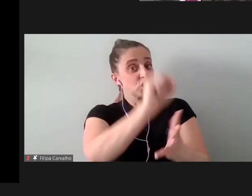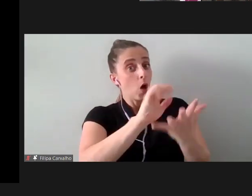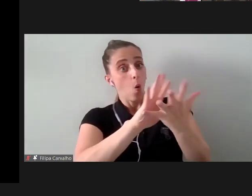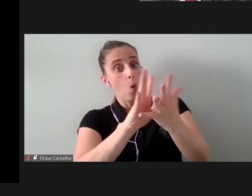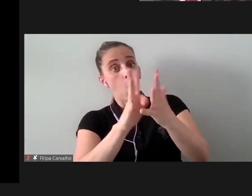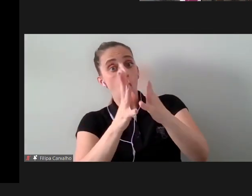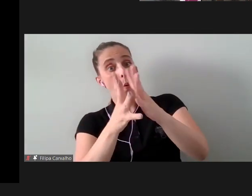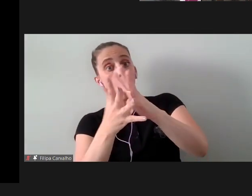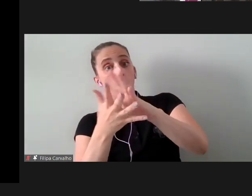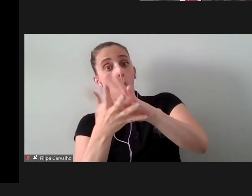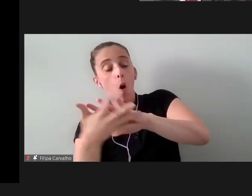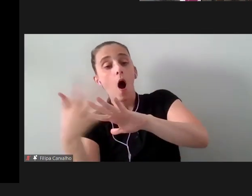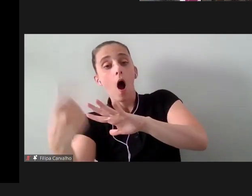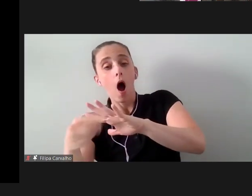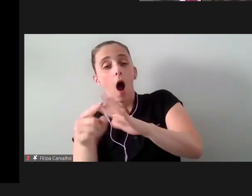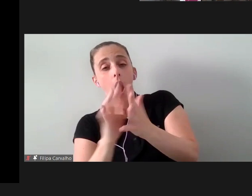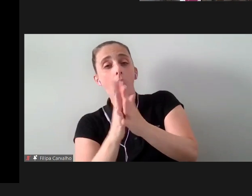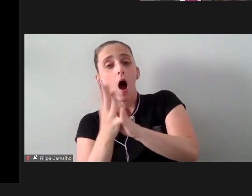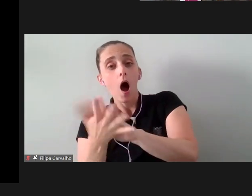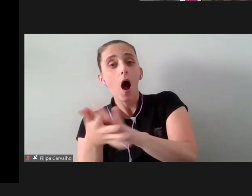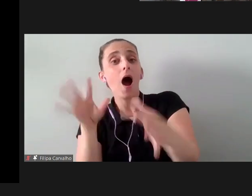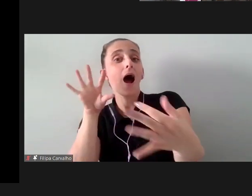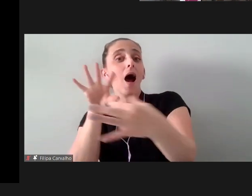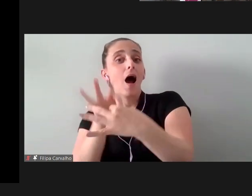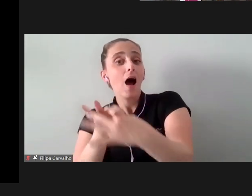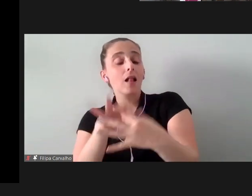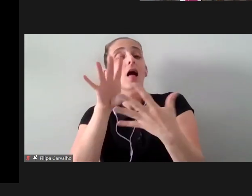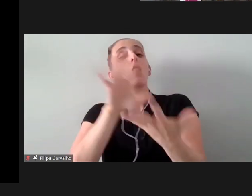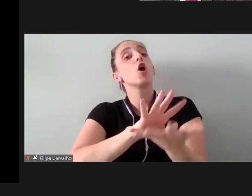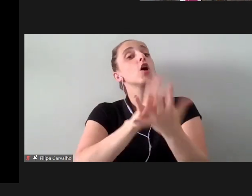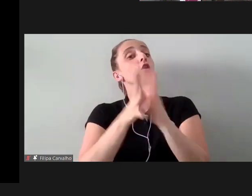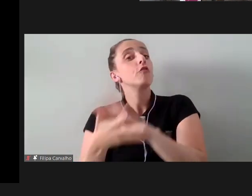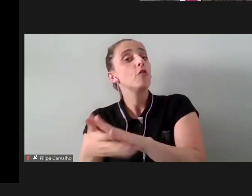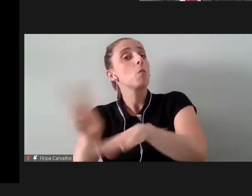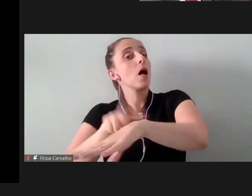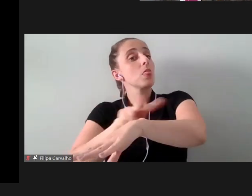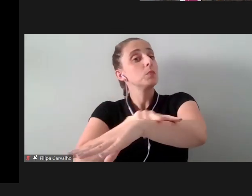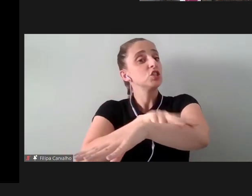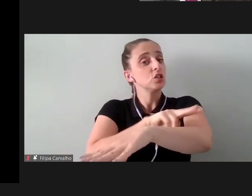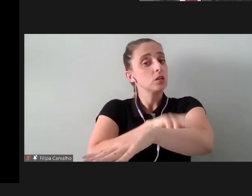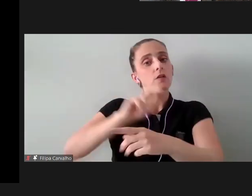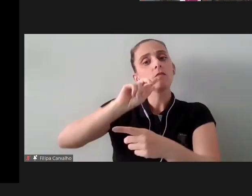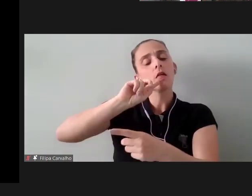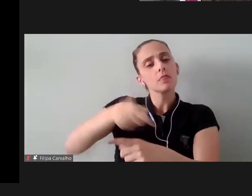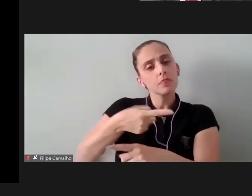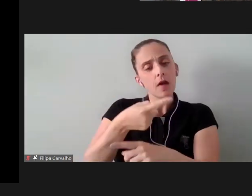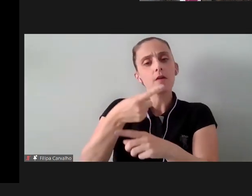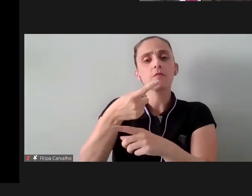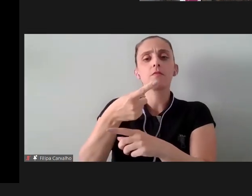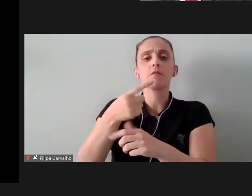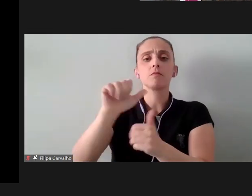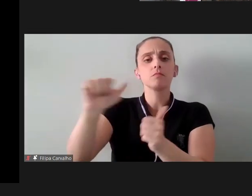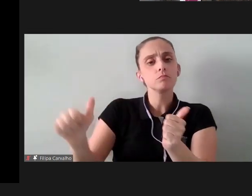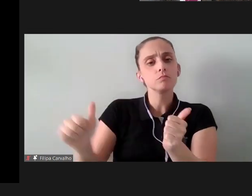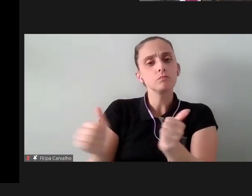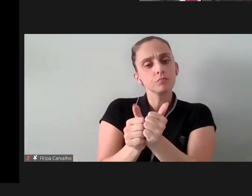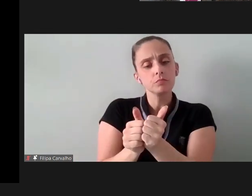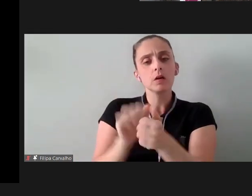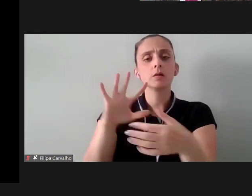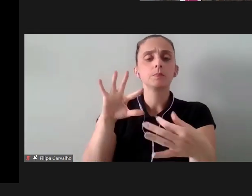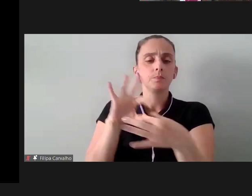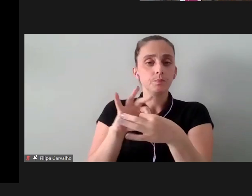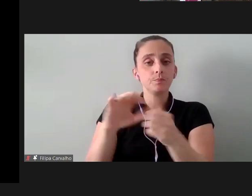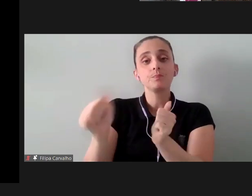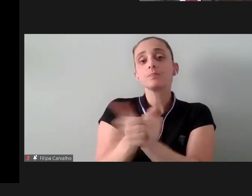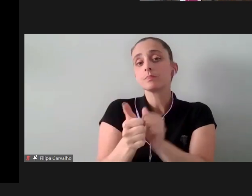Angola, sobretudo no domínio da reforma administrativa, deve se acompanhar, deve estar atrelada